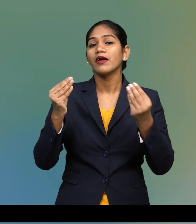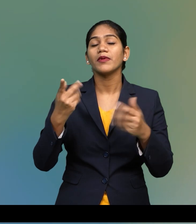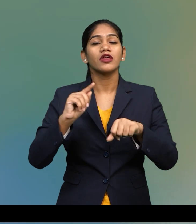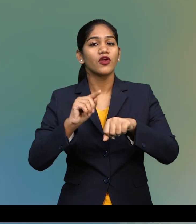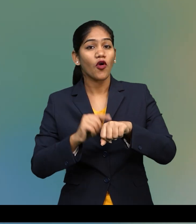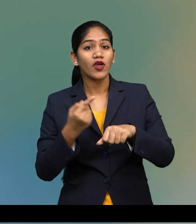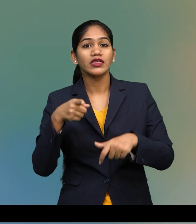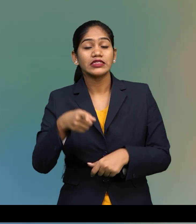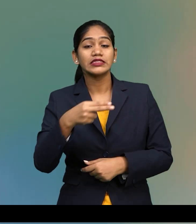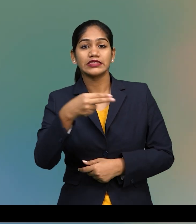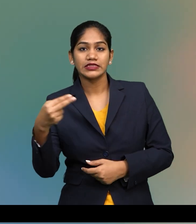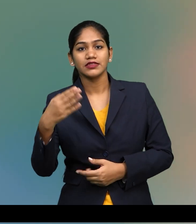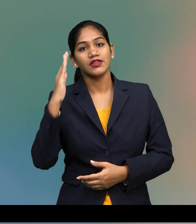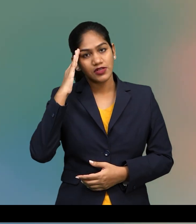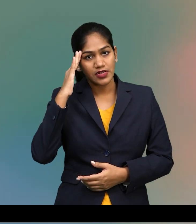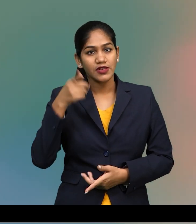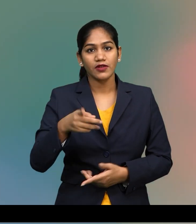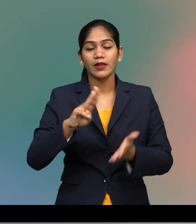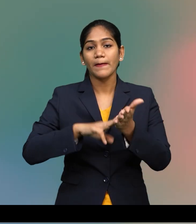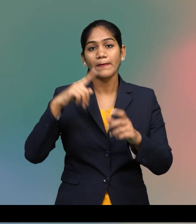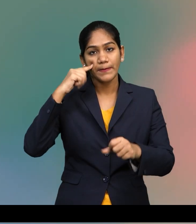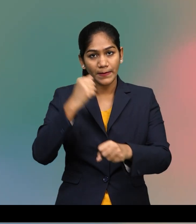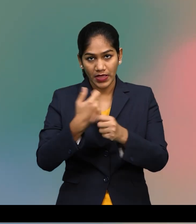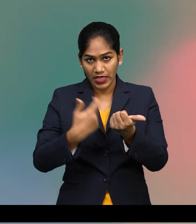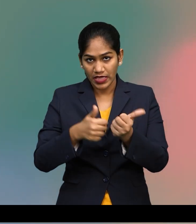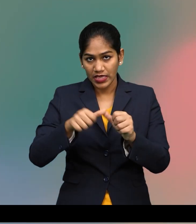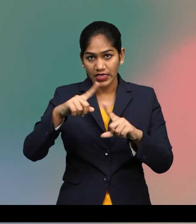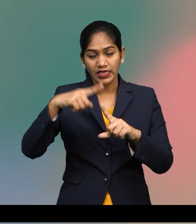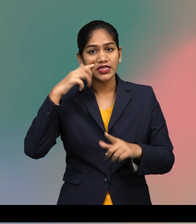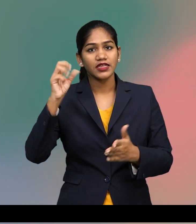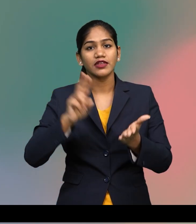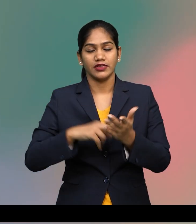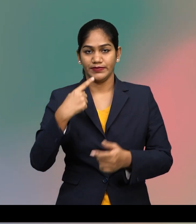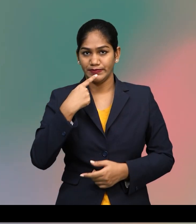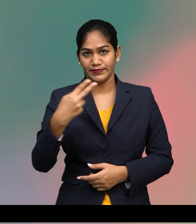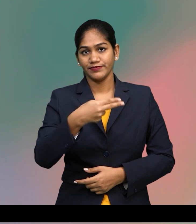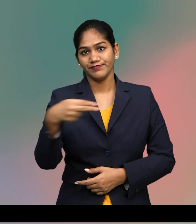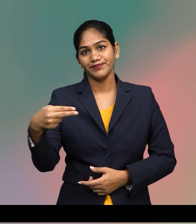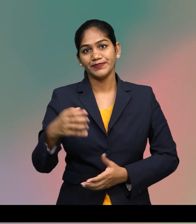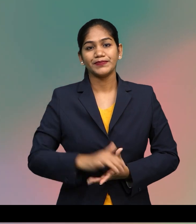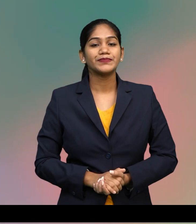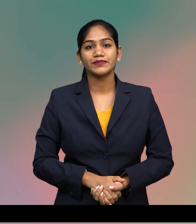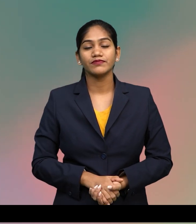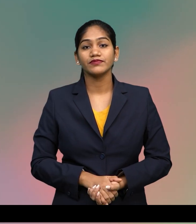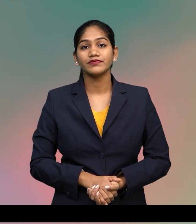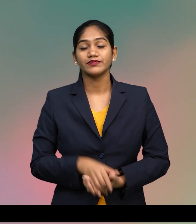వలస అంటారు. వివిధ